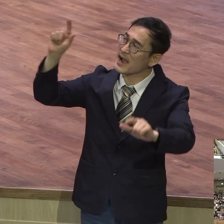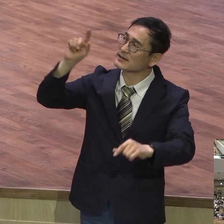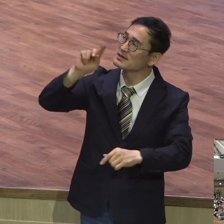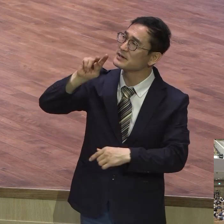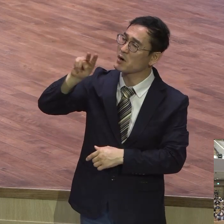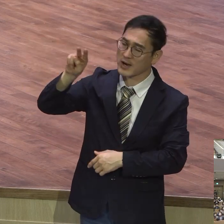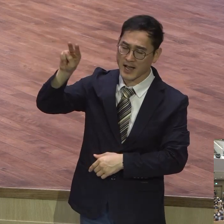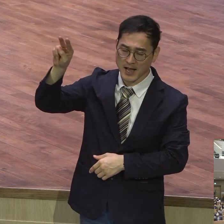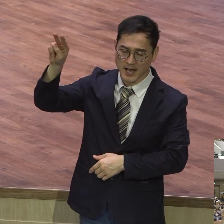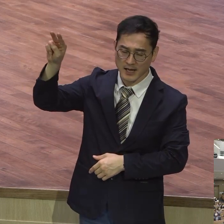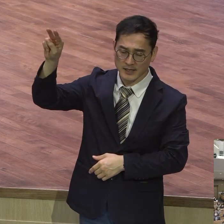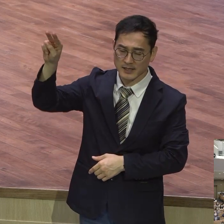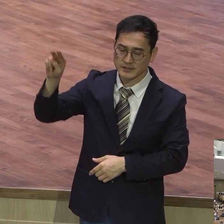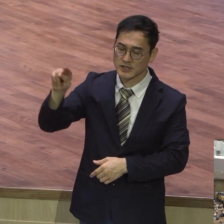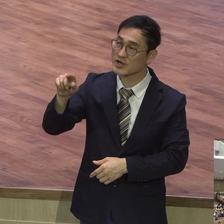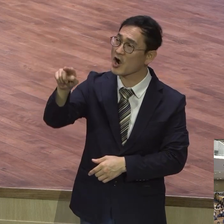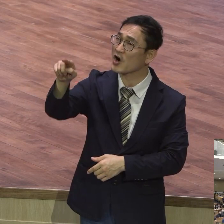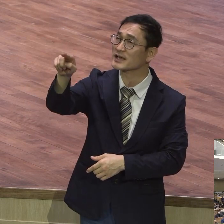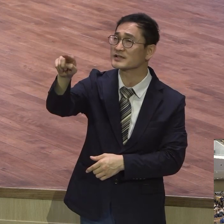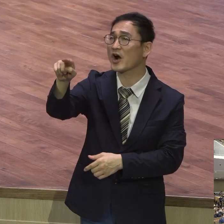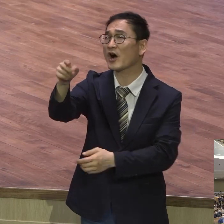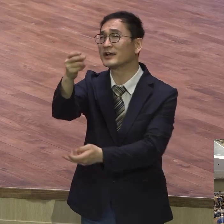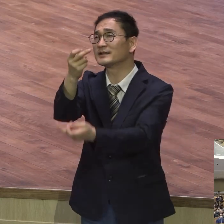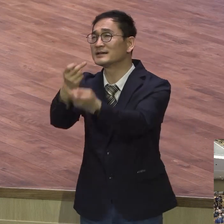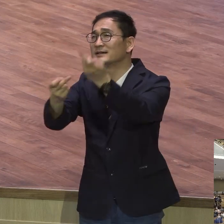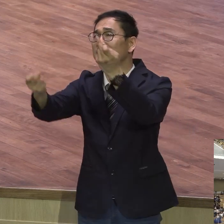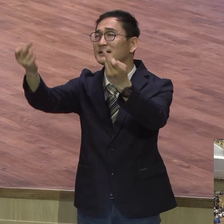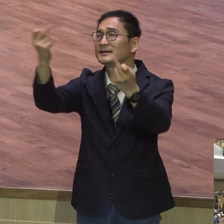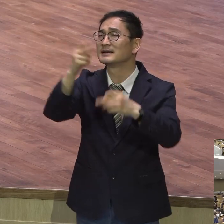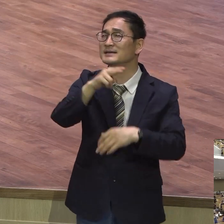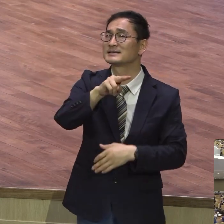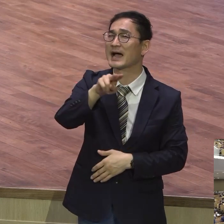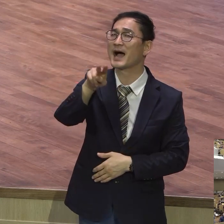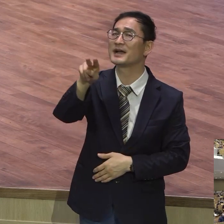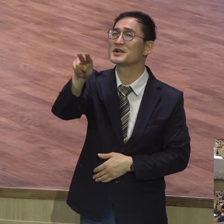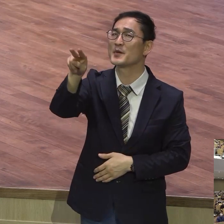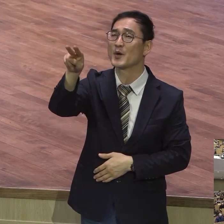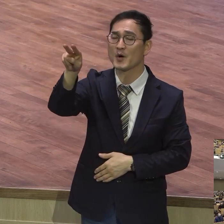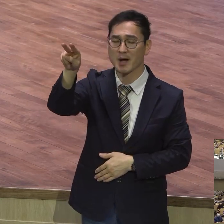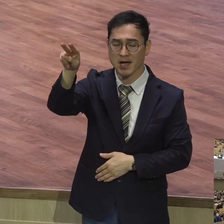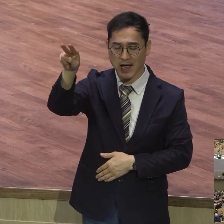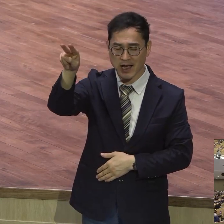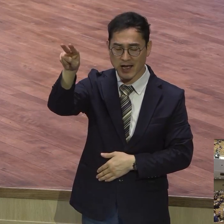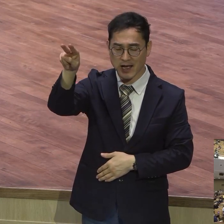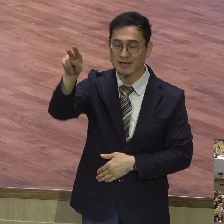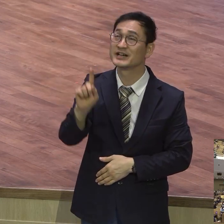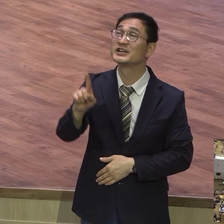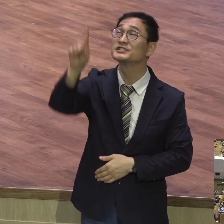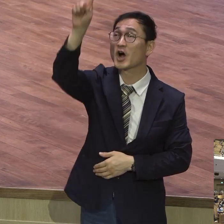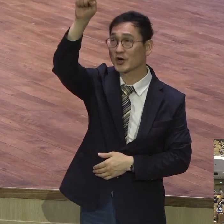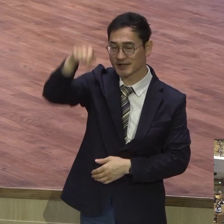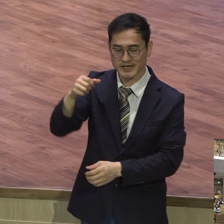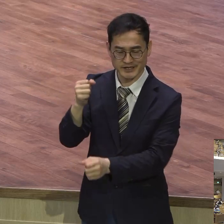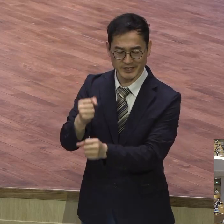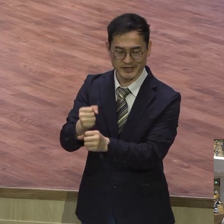태양을 보라 또 저기 좋은 그 산을 보아라